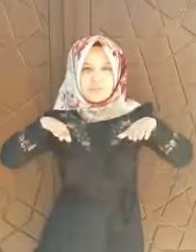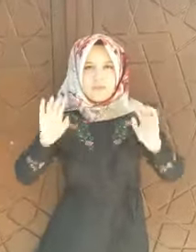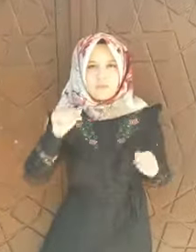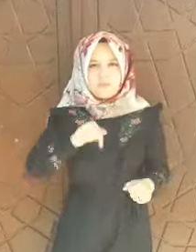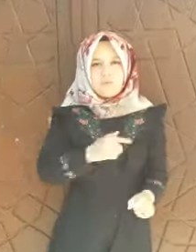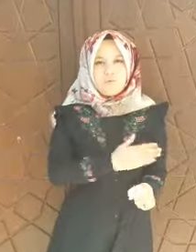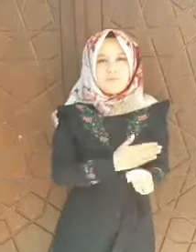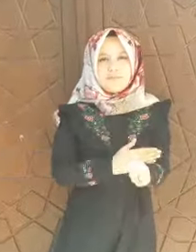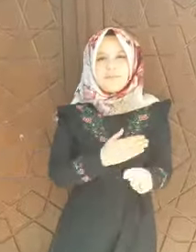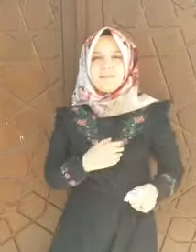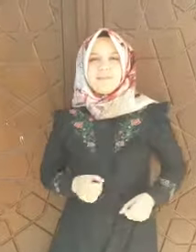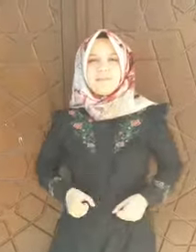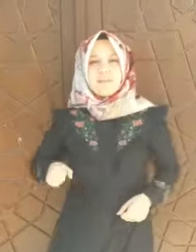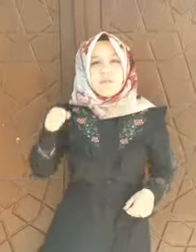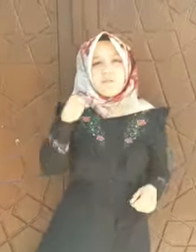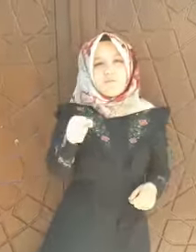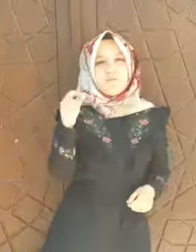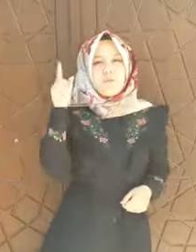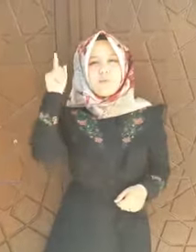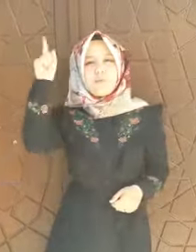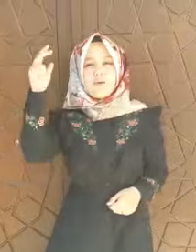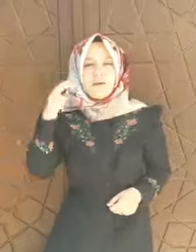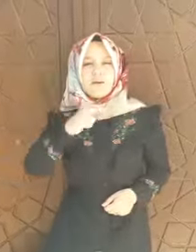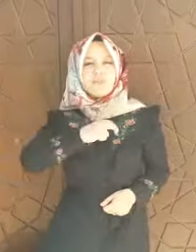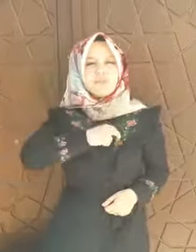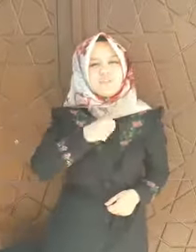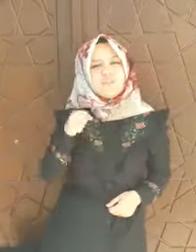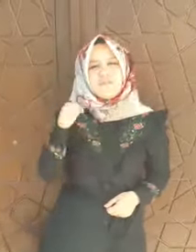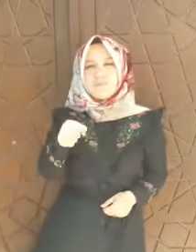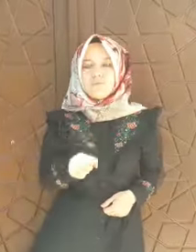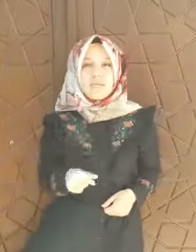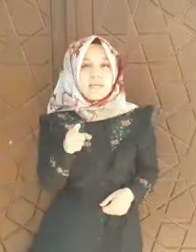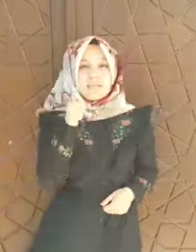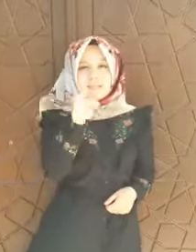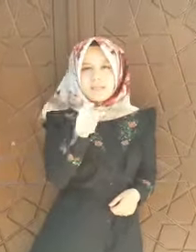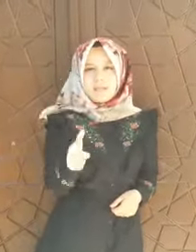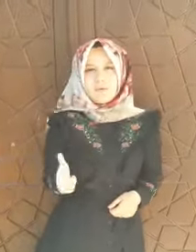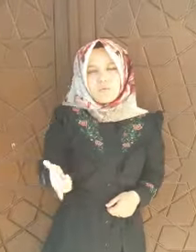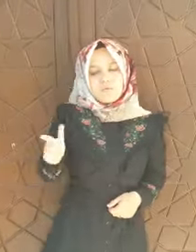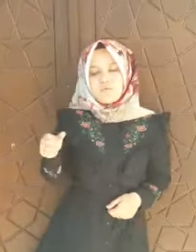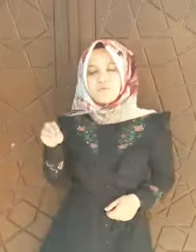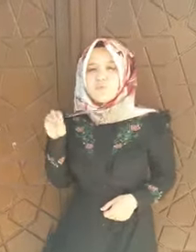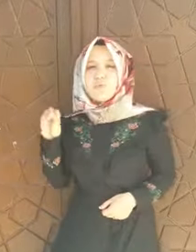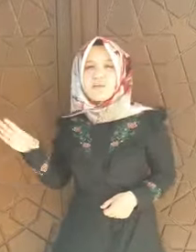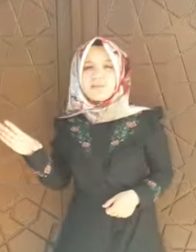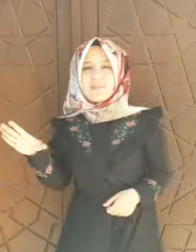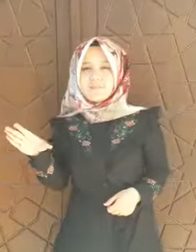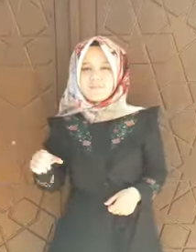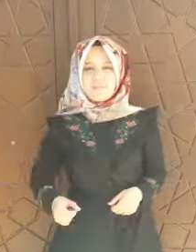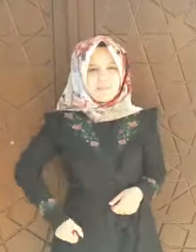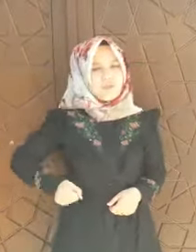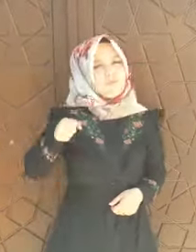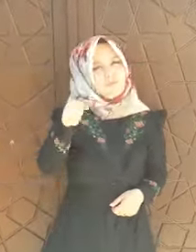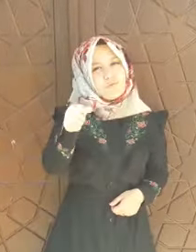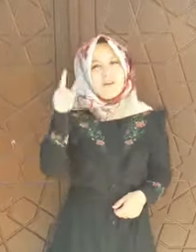Çiğnetme bu vatanı, vur Allah aşkına vur. Sana kurşun atanı, vur